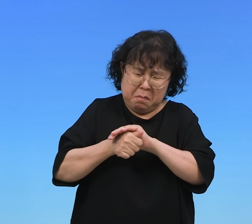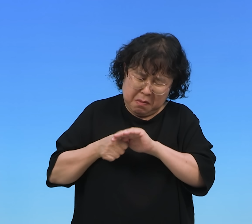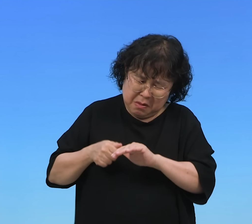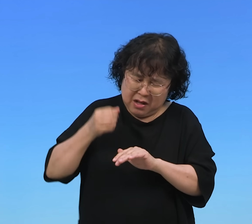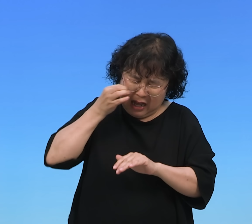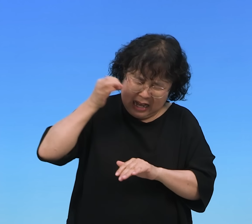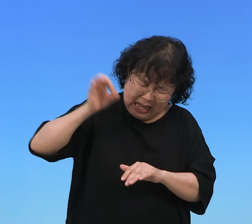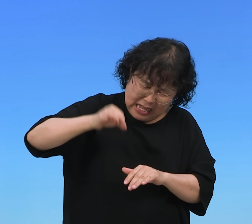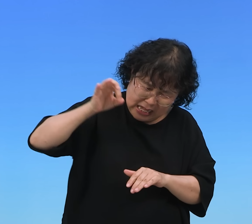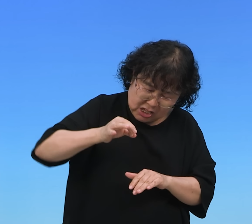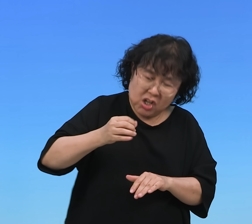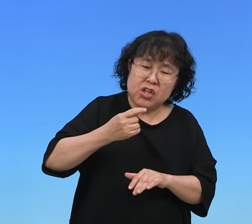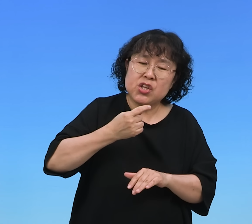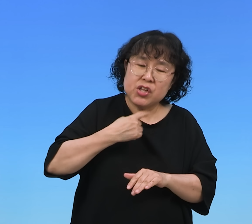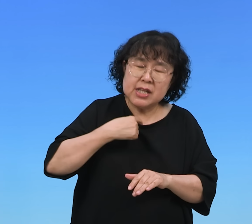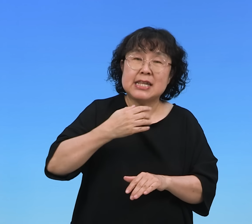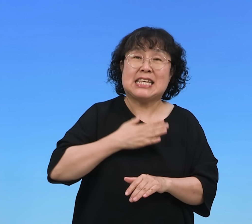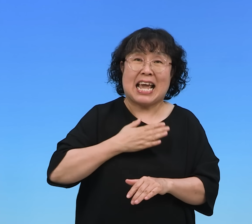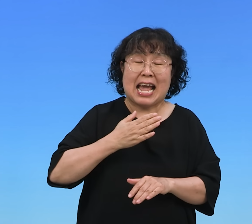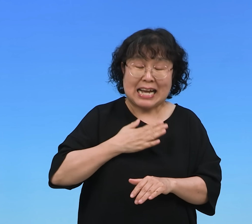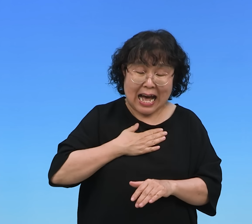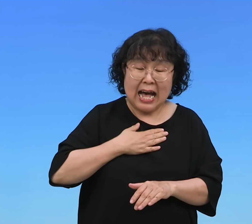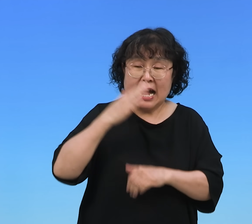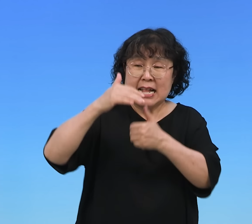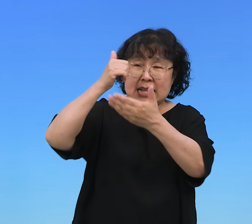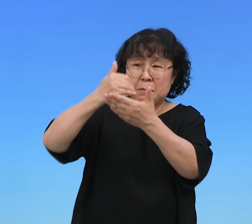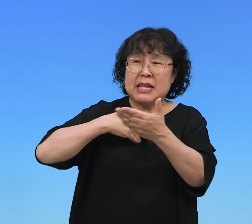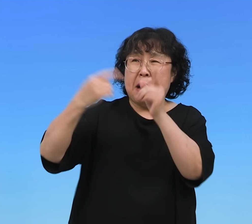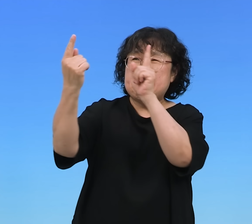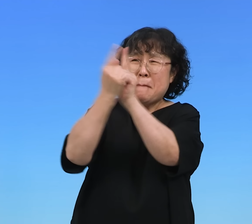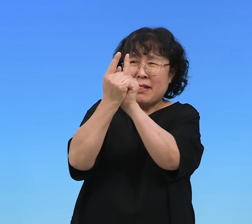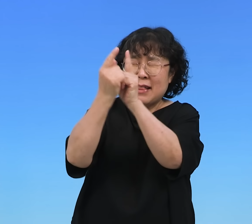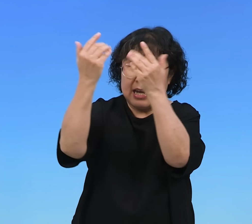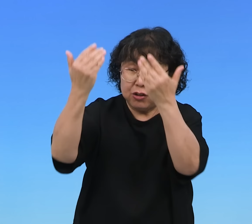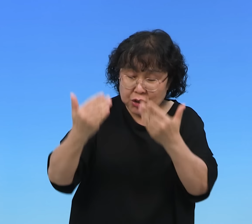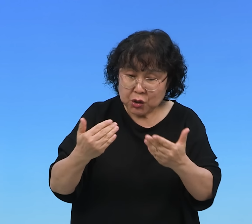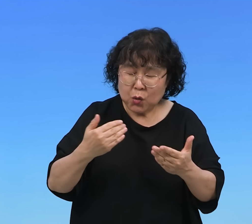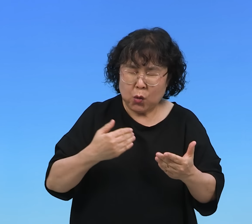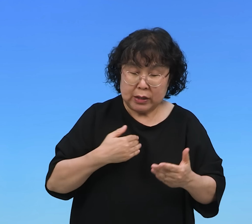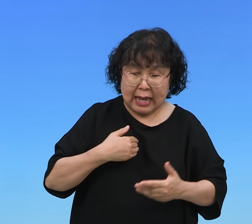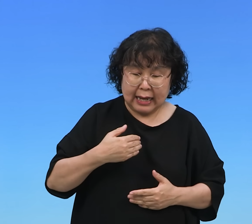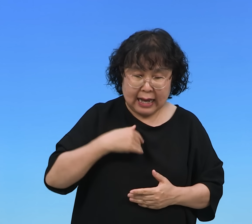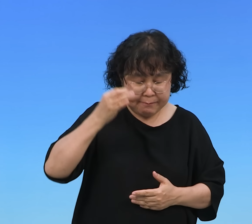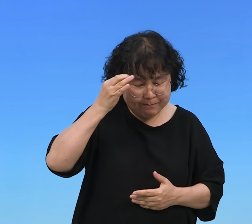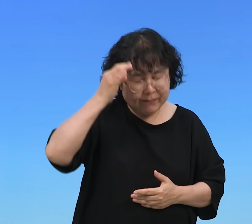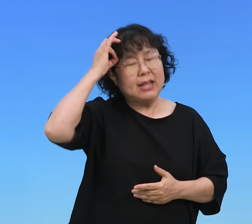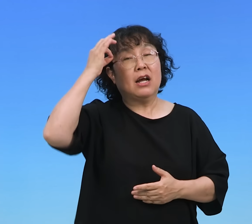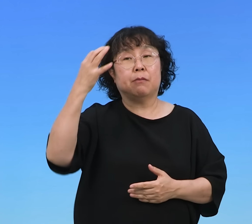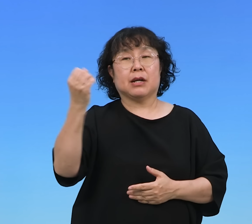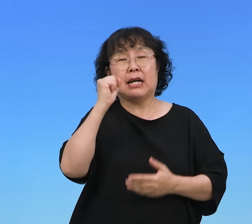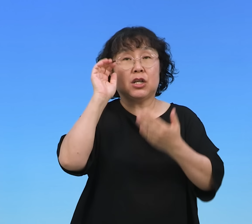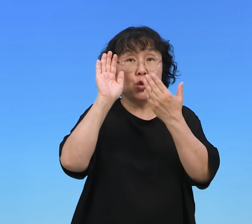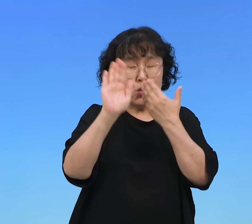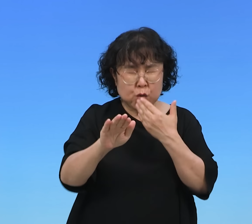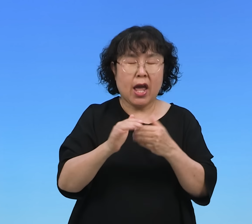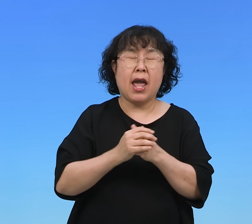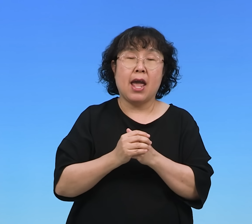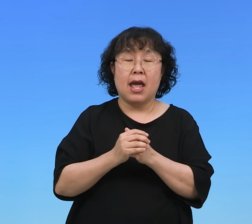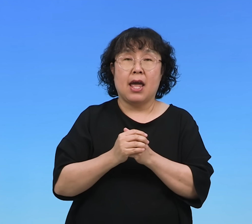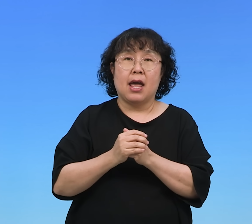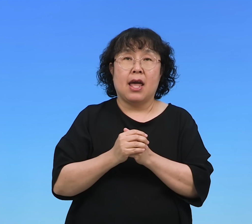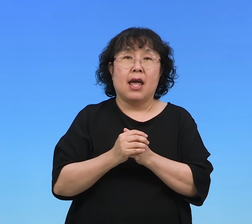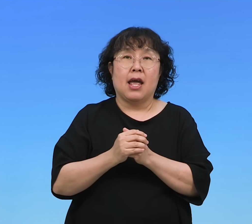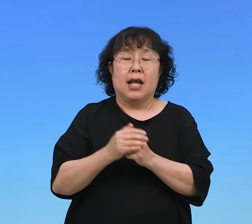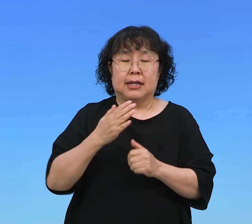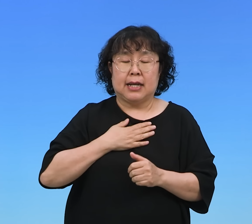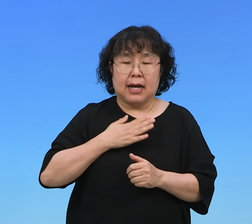들어오고 나서 깨달은 게 이거예요. 그때는 뭐 워낙 성경은 안 읽어가지고 성경에 야베스가 있는지도 몰랐습니다. 요즘 와서